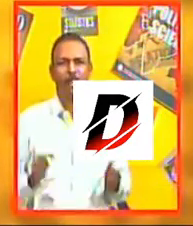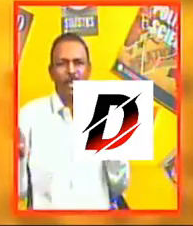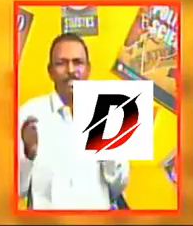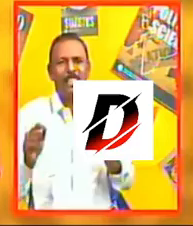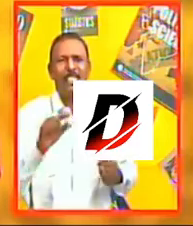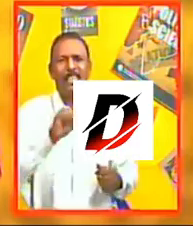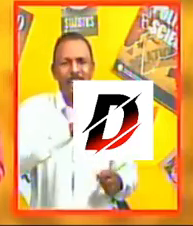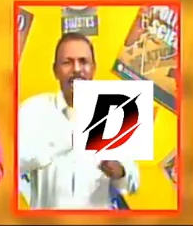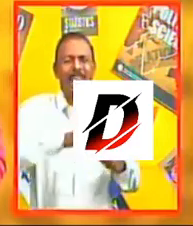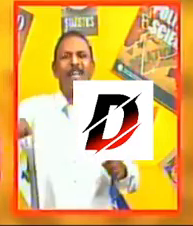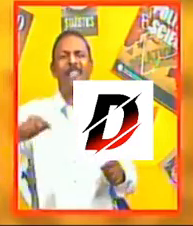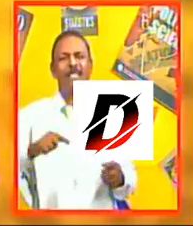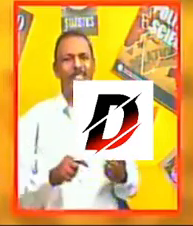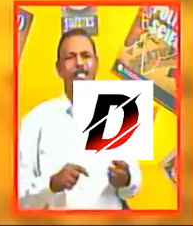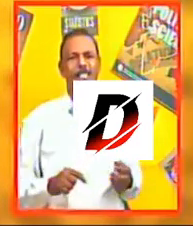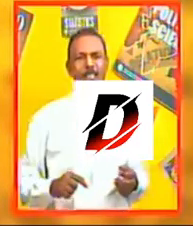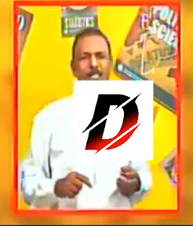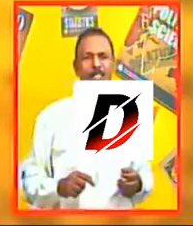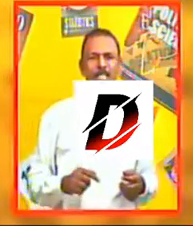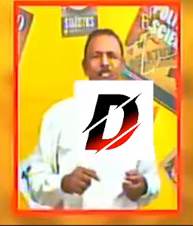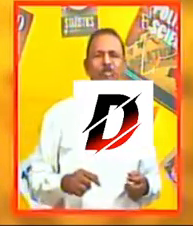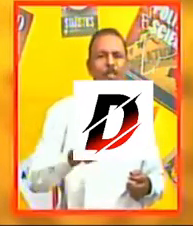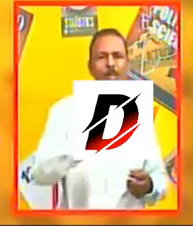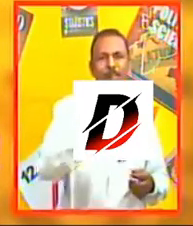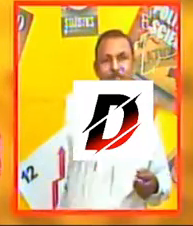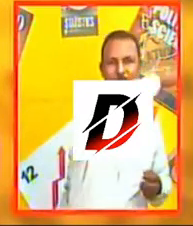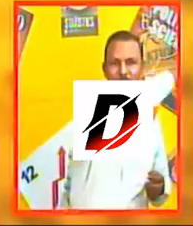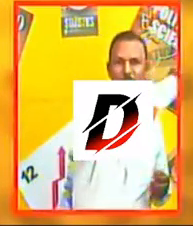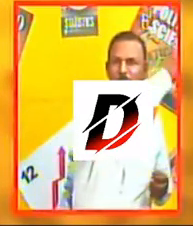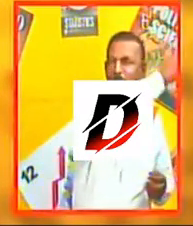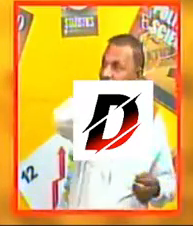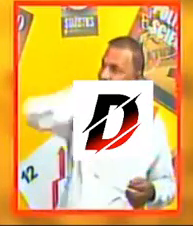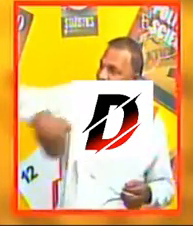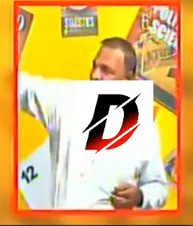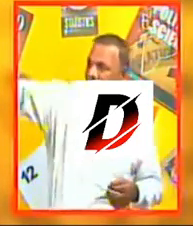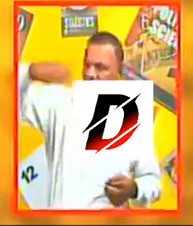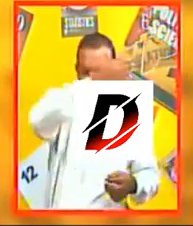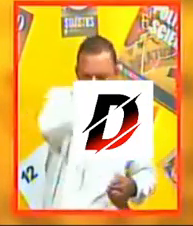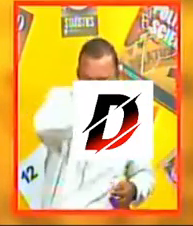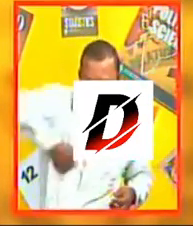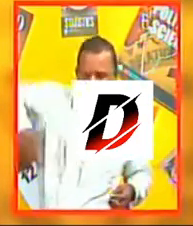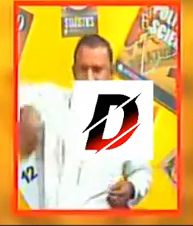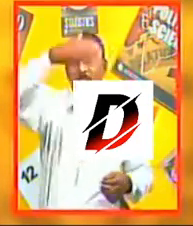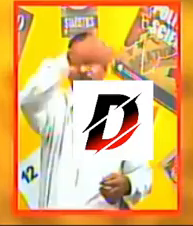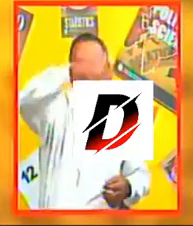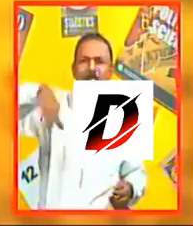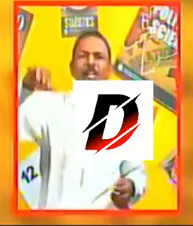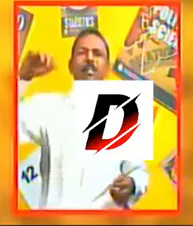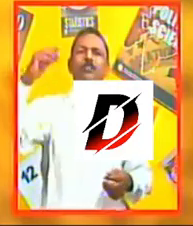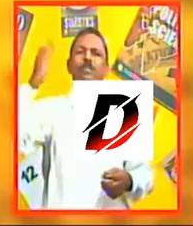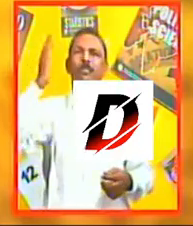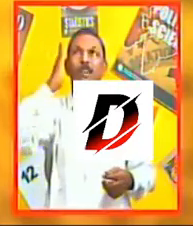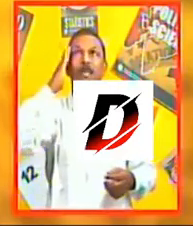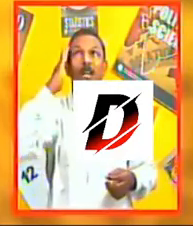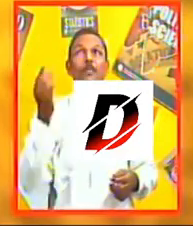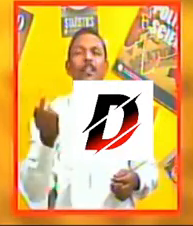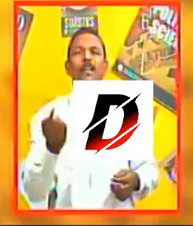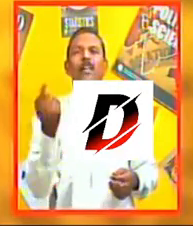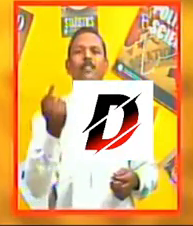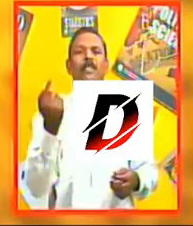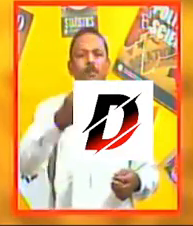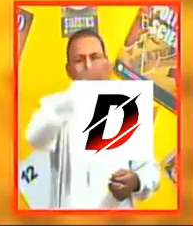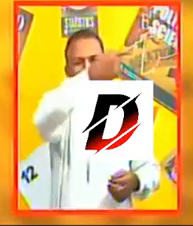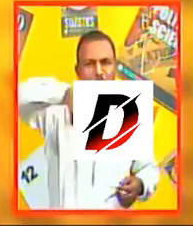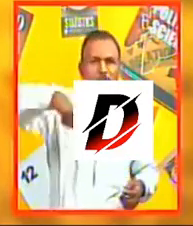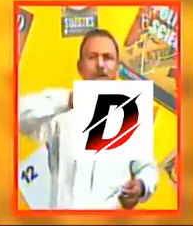அச்சக்கோடு. அப்போ தீர்க்க கோடுனா என்ன, வடக்கு தெற்காக வரையப்பட்டிருக்கின்ற கற்பனை கோடு,